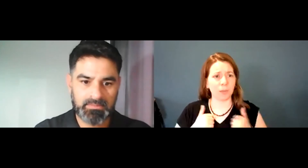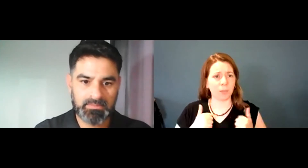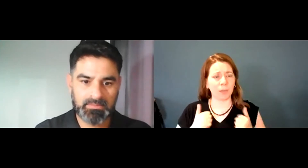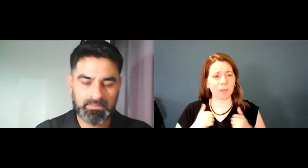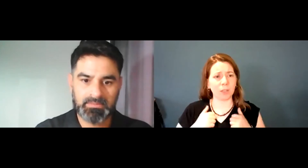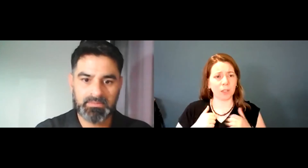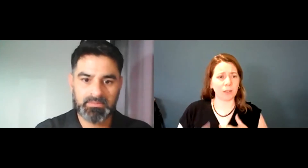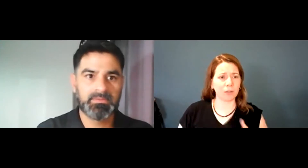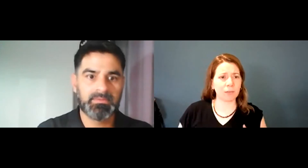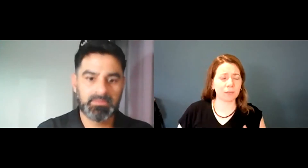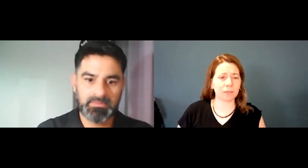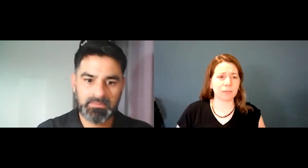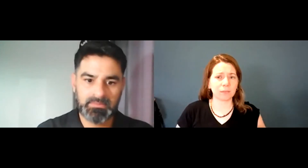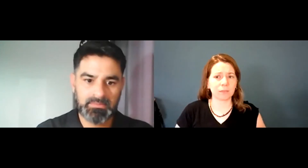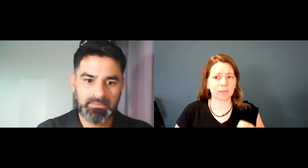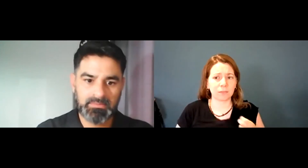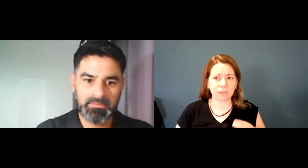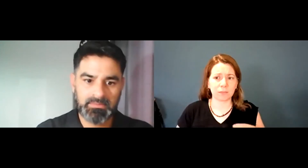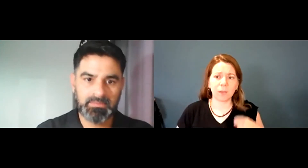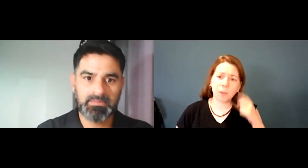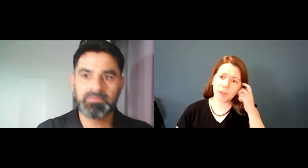Te esperamos, tranquilo. Vamos a esperarte.